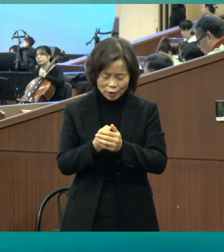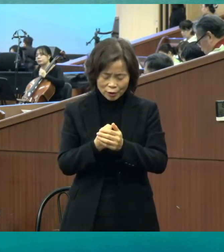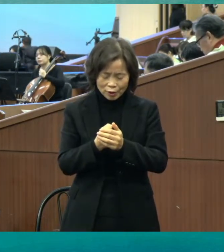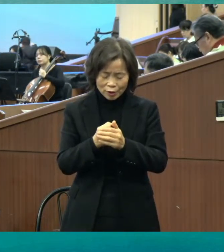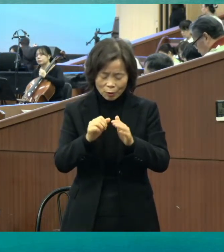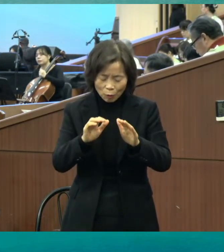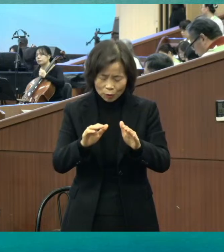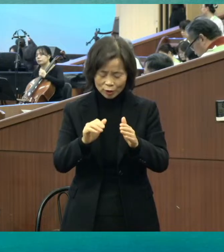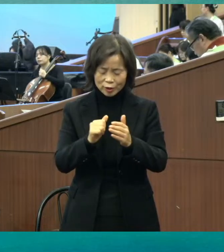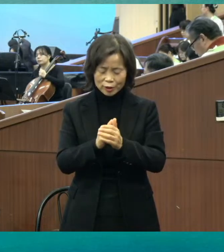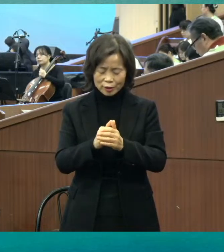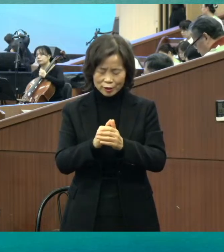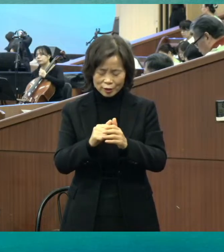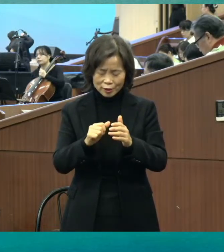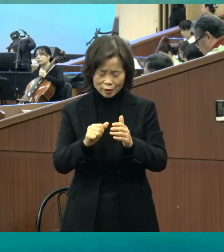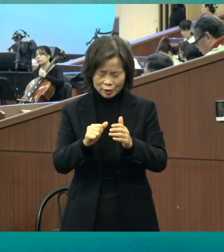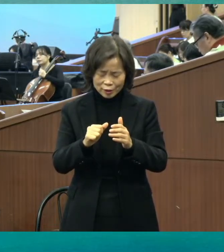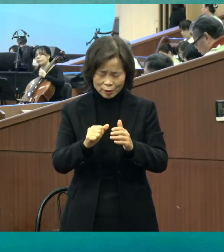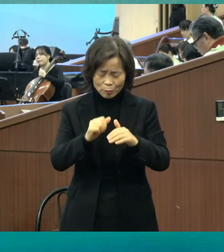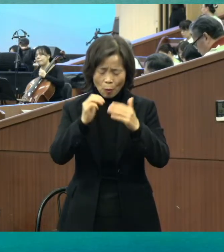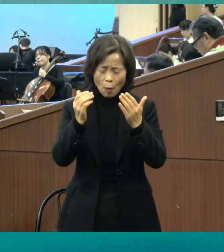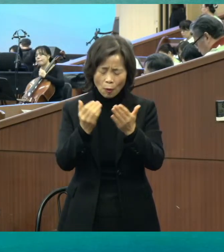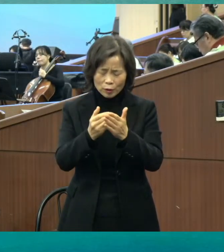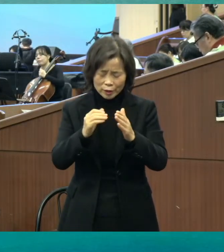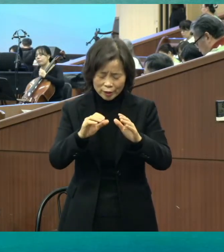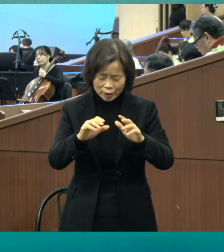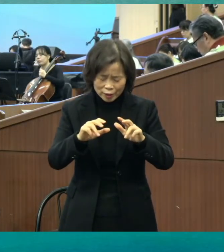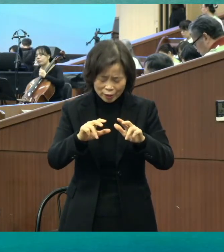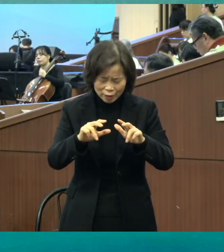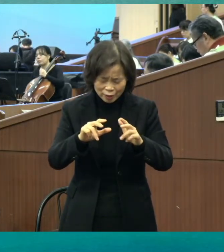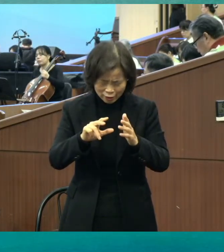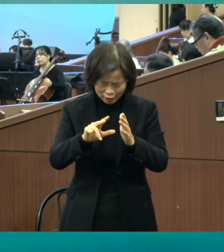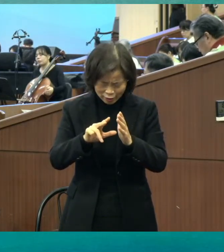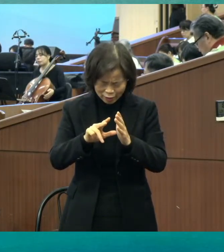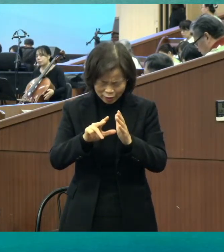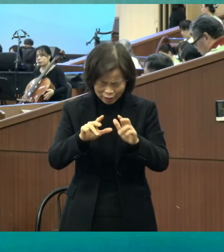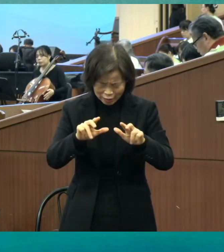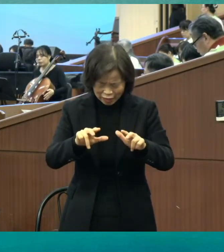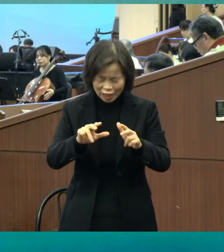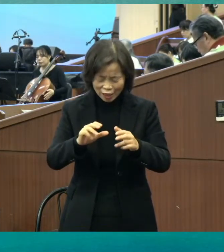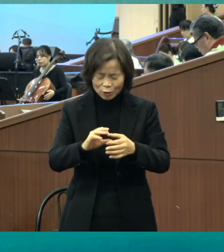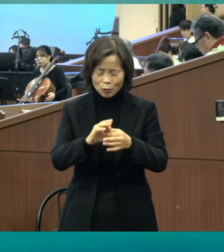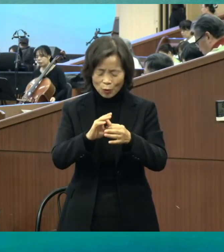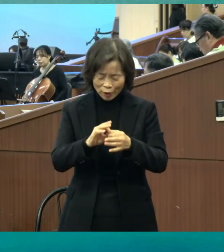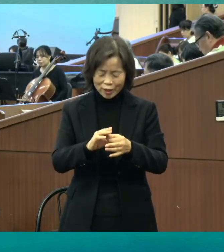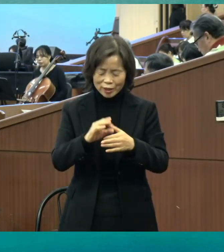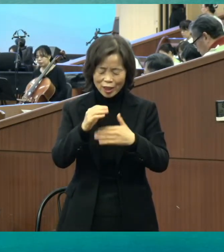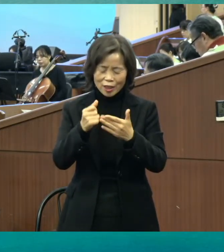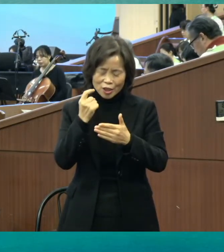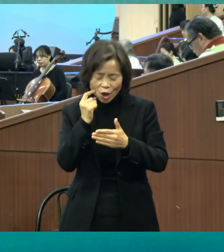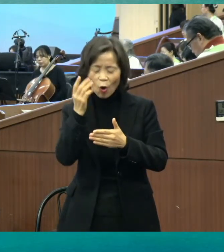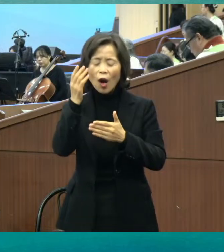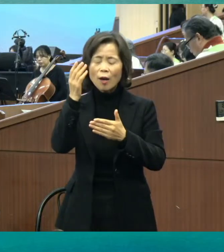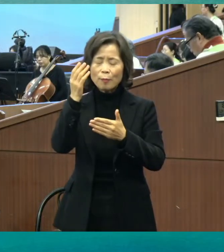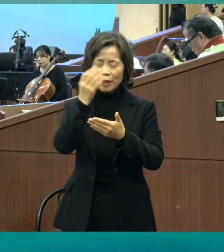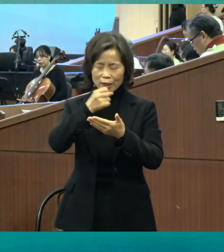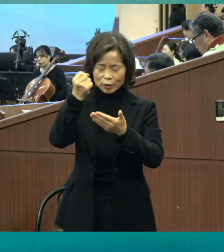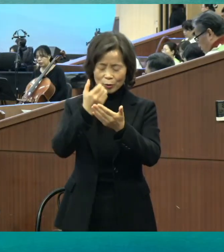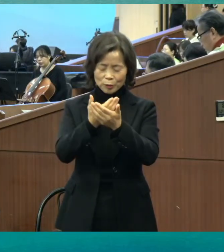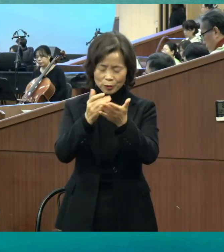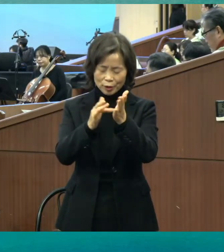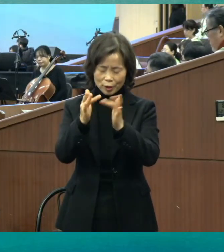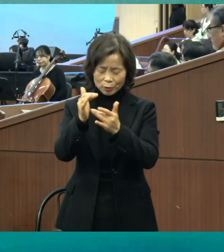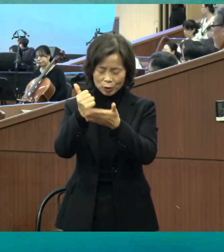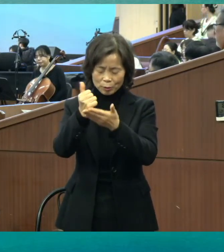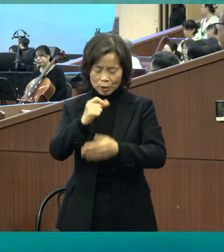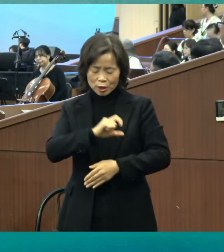오늘 이 시간의 모든 시간들을 통해서 하나님께서 영광을 받아주시기를 소원하옵고 예수님의 이름으로 기도하옵나이다. 아멘.